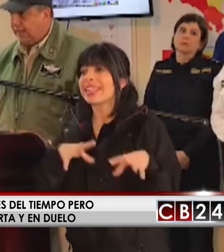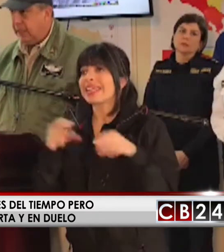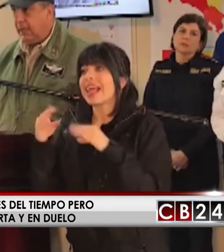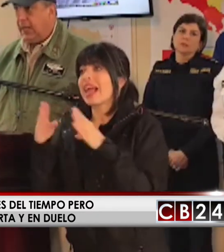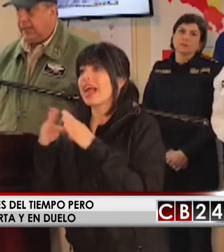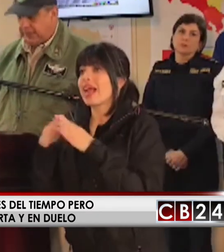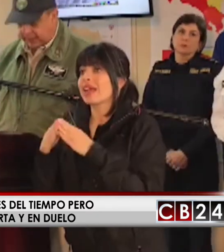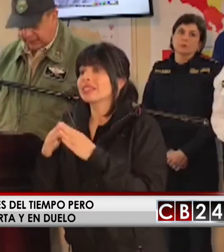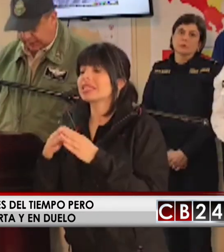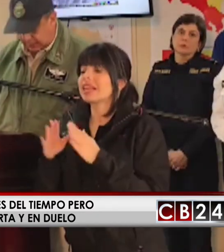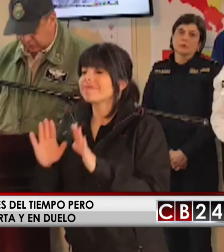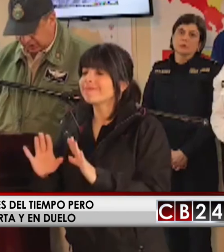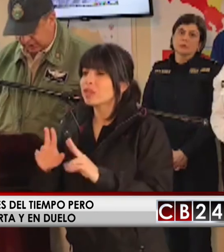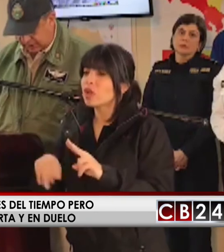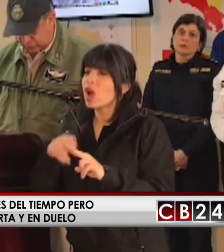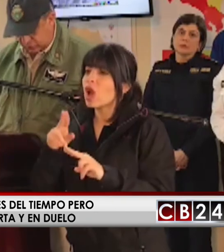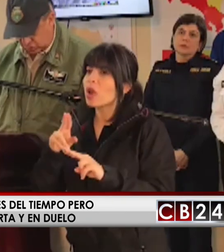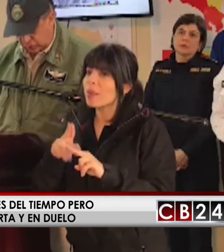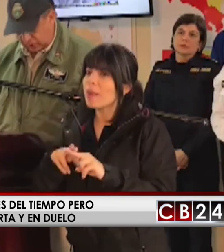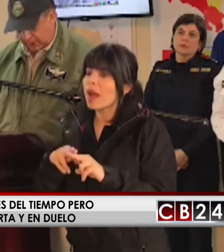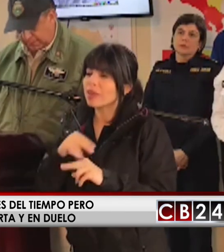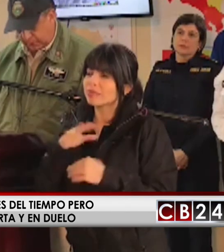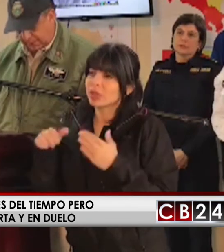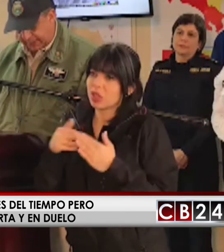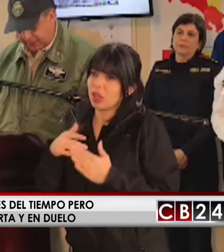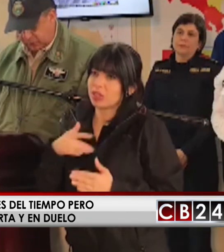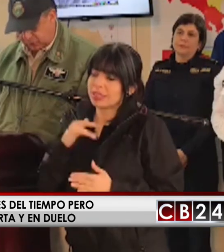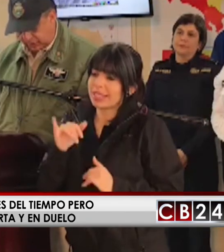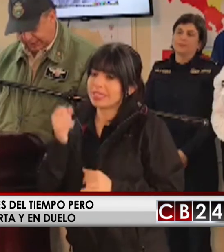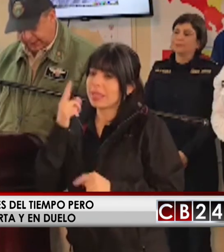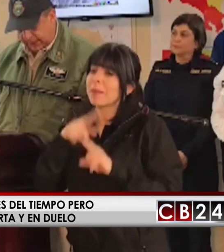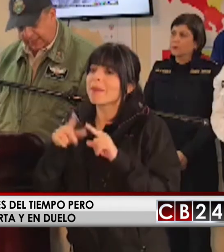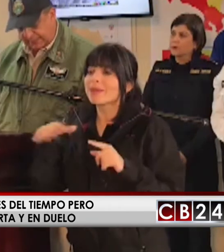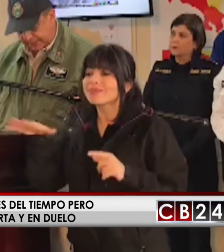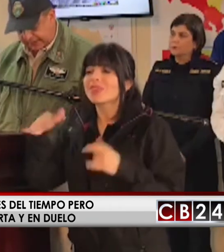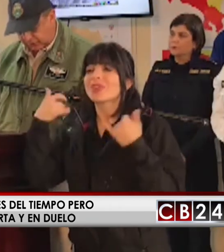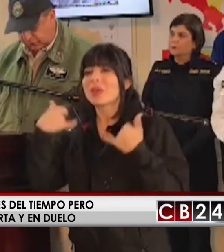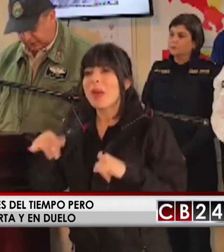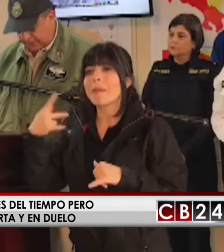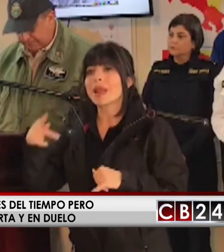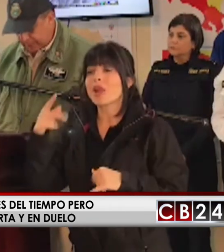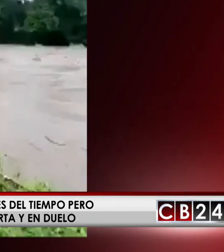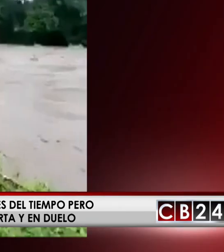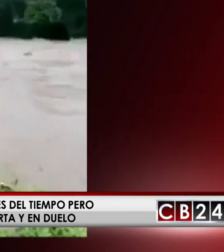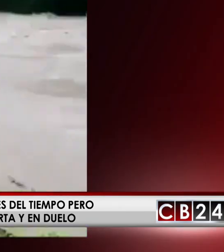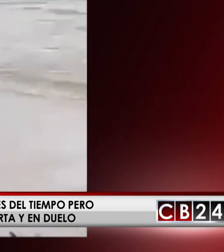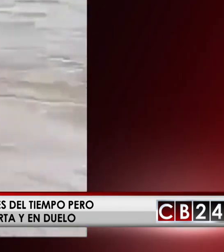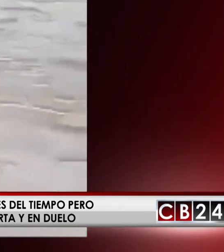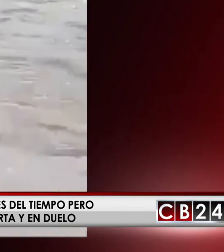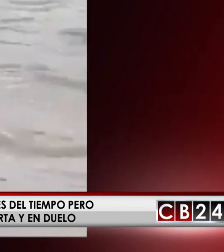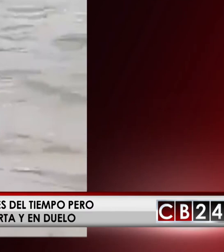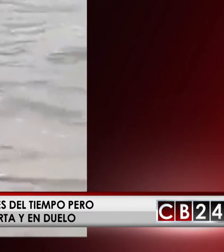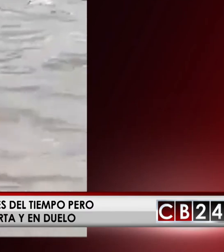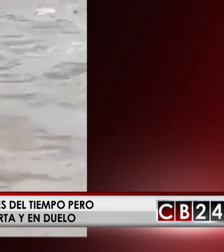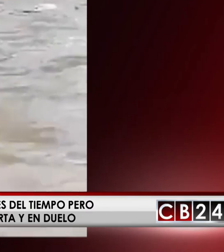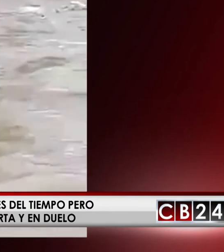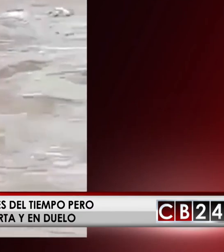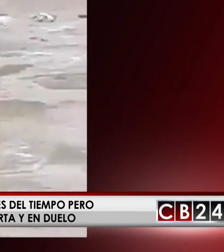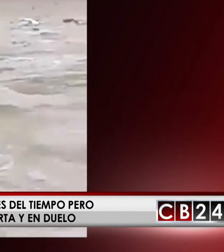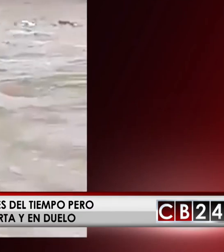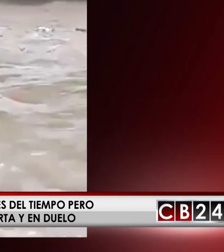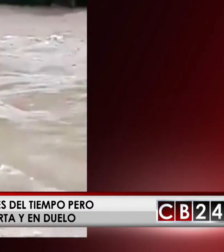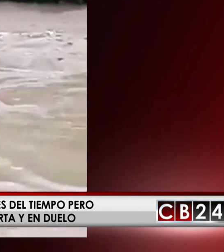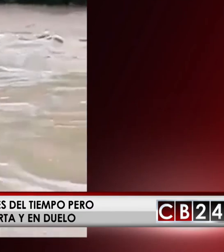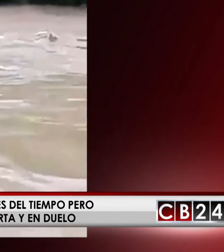es natural así nos sentiremos todos pero hay peligro todavía a pesar de que no llueva el servicio de vigilancia aérea de costa